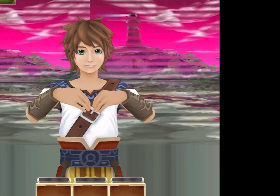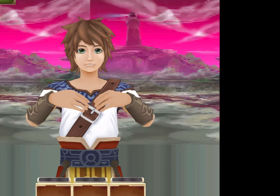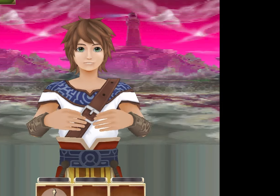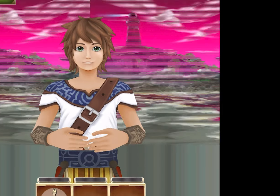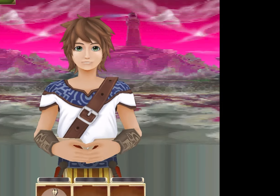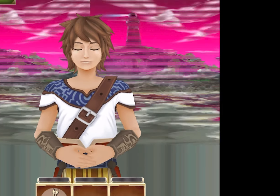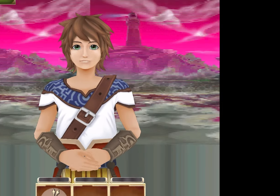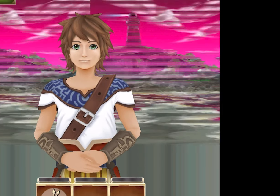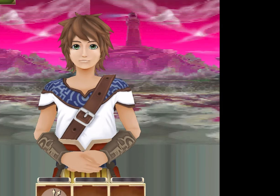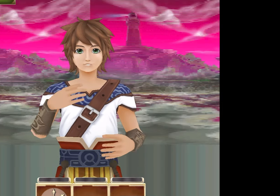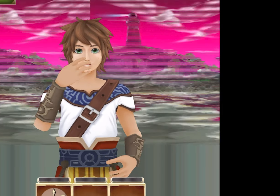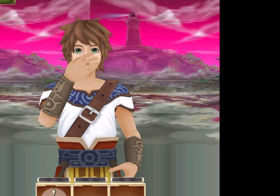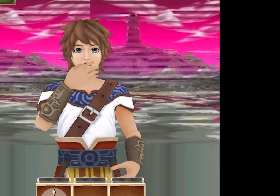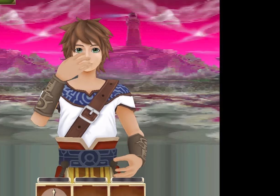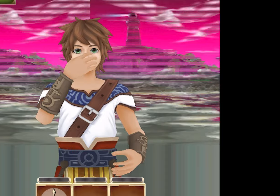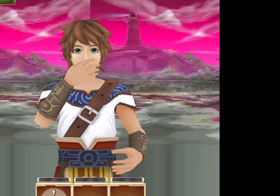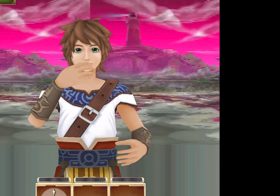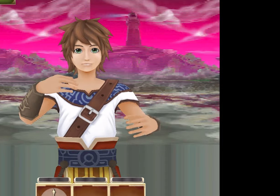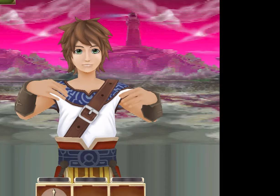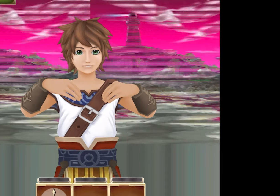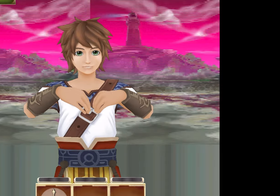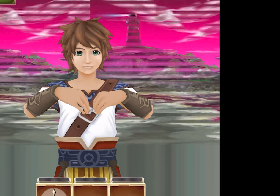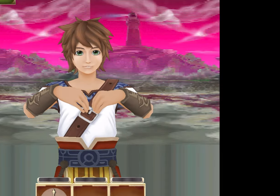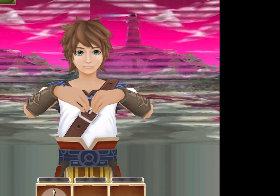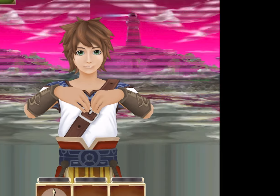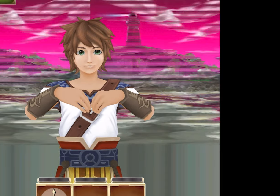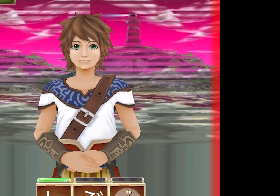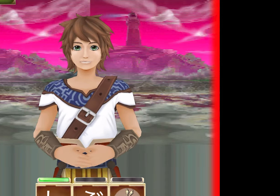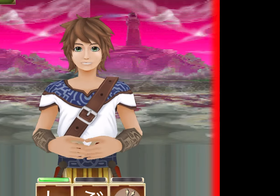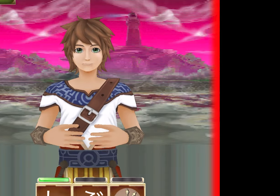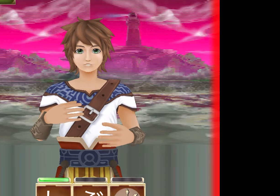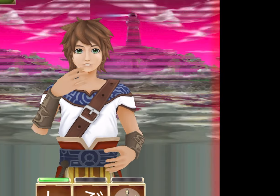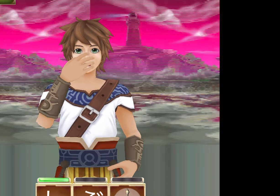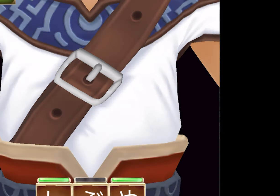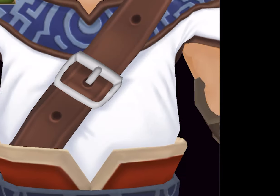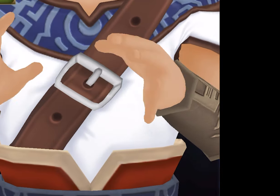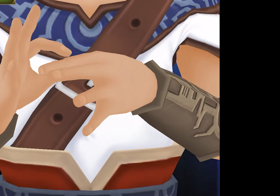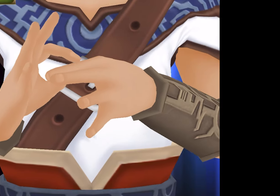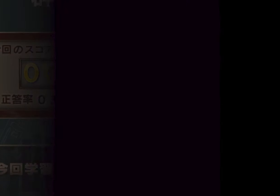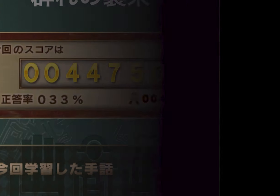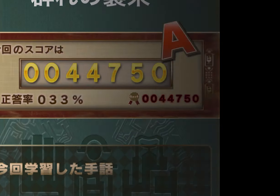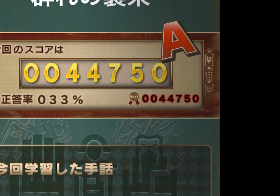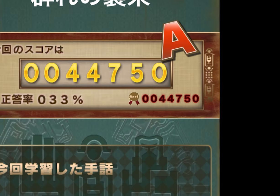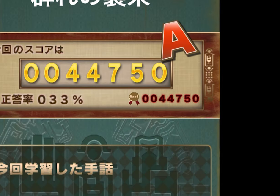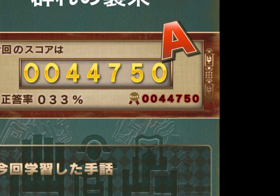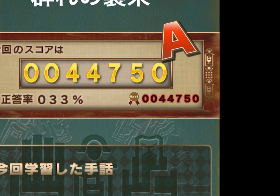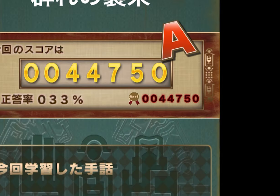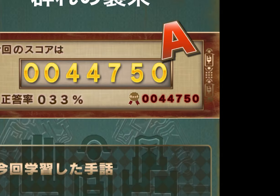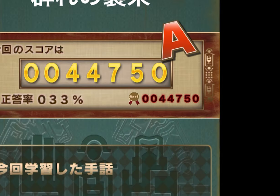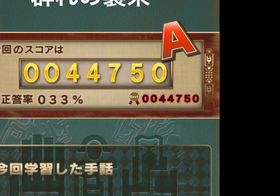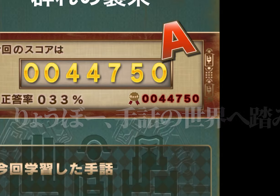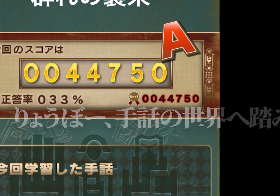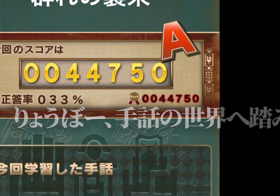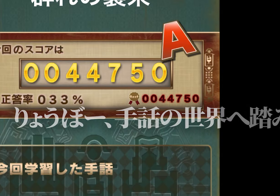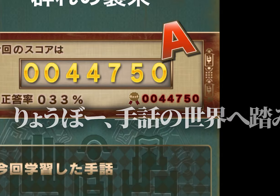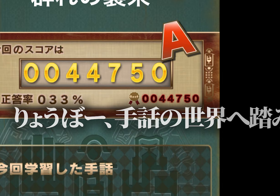マスクはここに集めてくださいなんだっマスクはここに集めてください渋谷だ渋谷だはい終わりましたさようなら皆さん